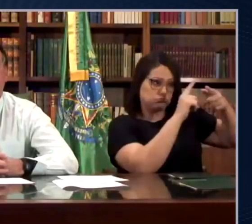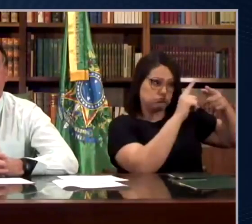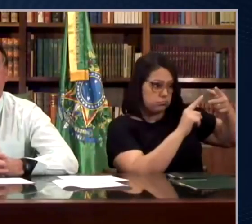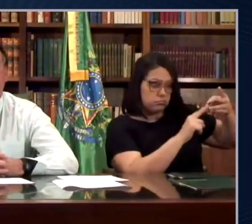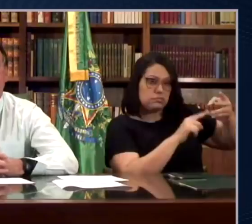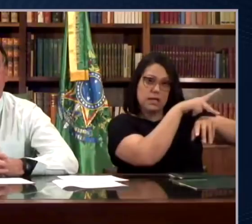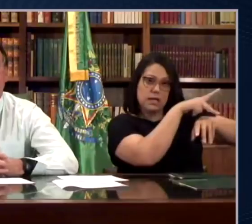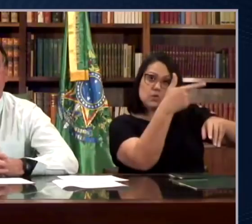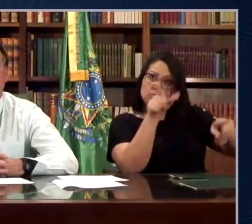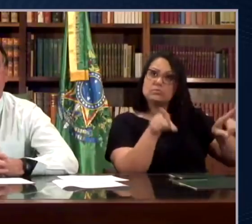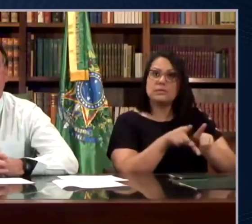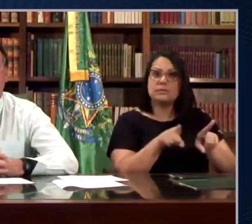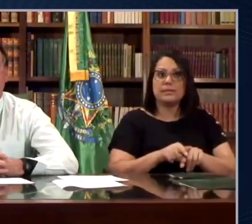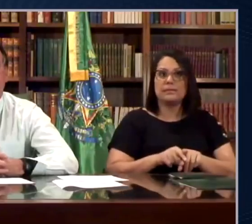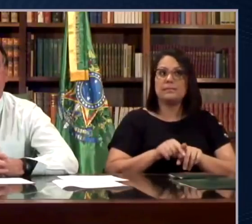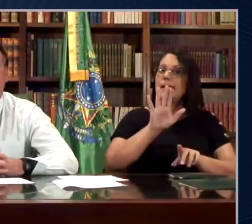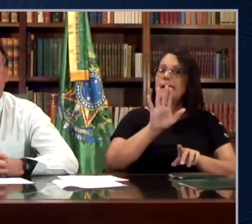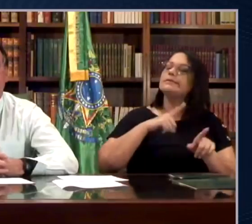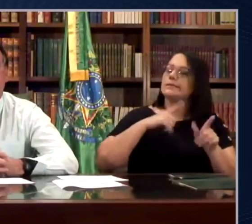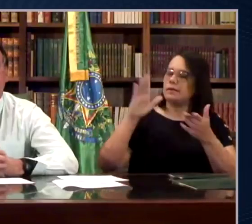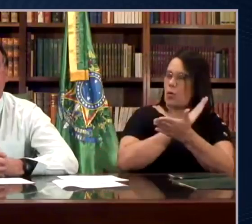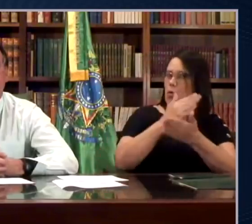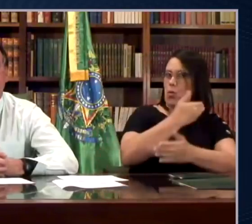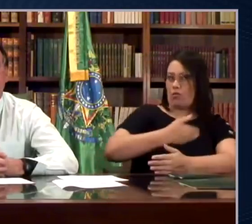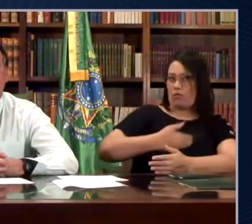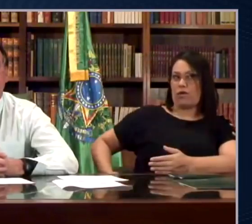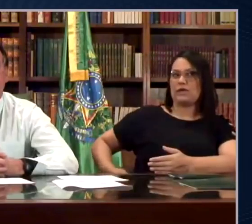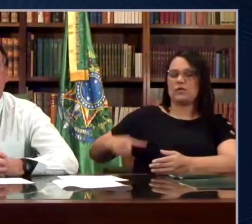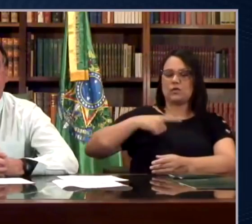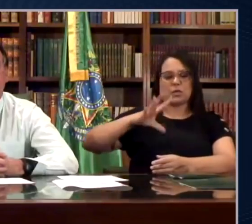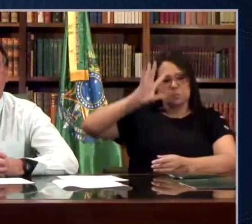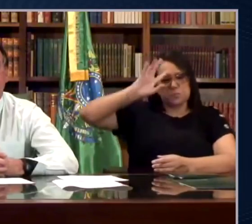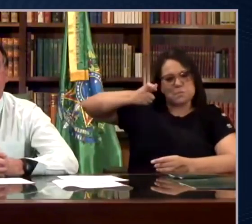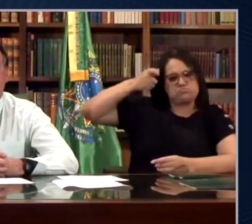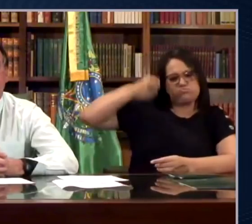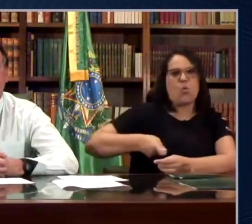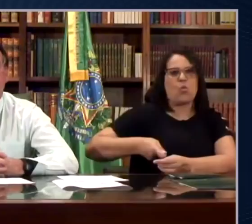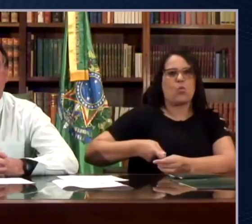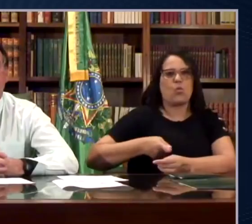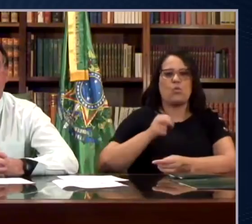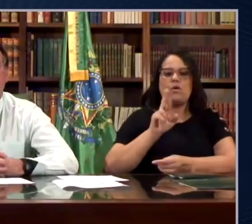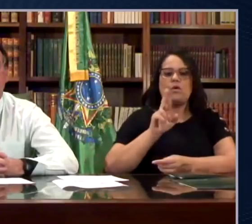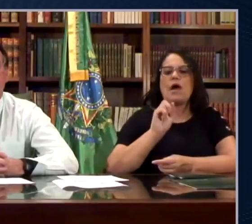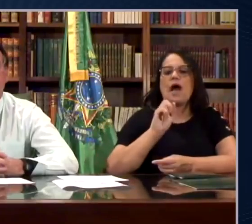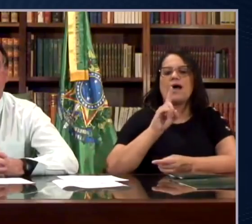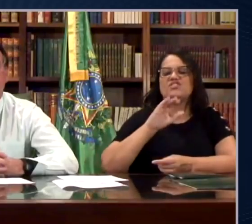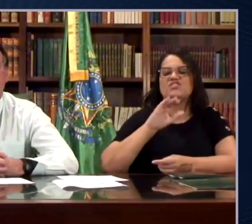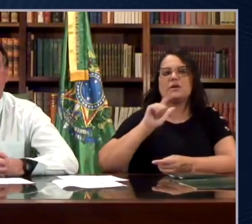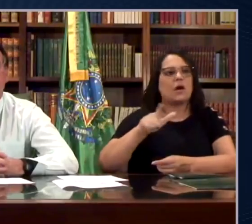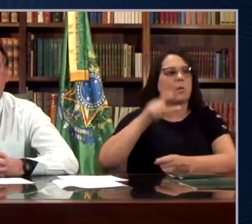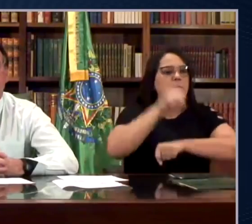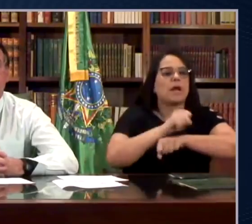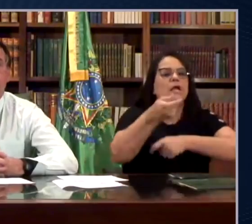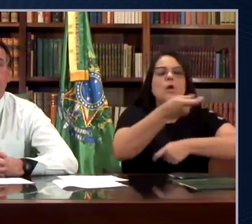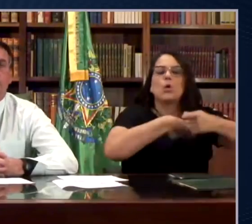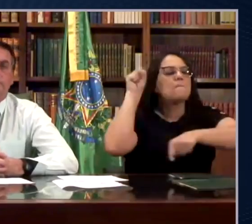que insistem em medidas radicais e impedem o prosseguimento das atividades econômicas de modo